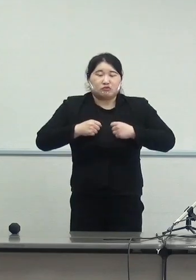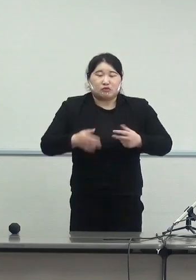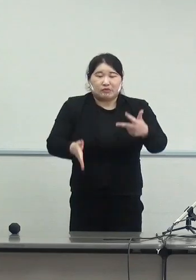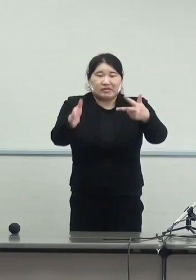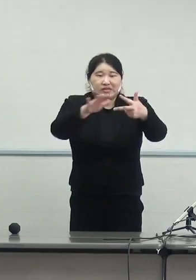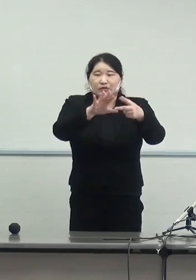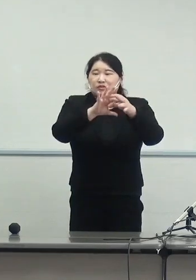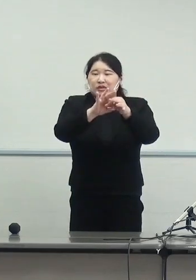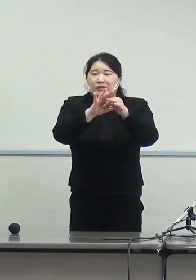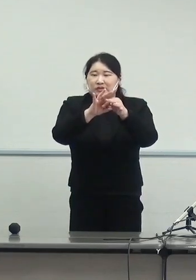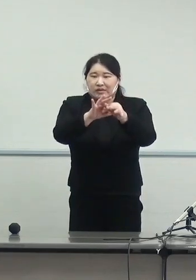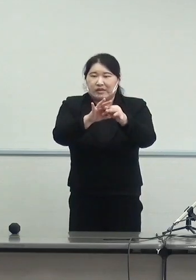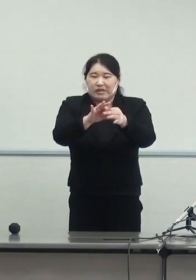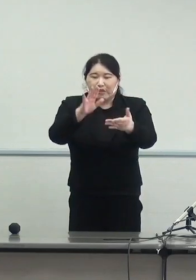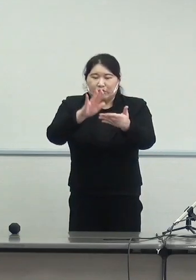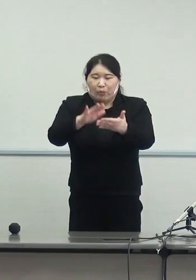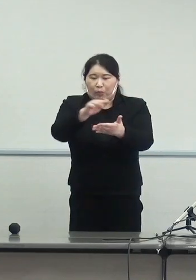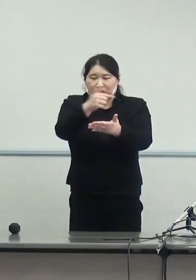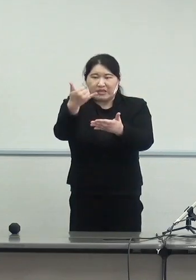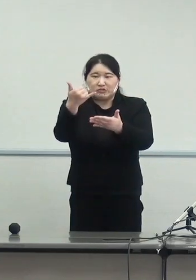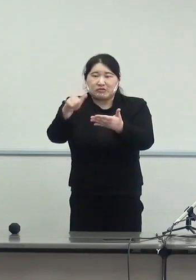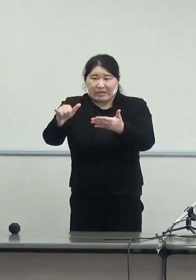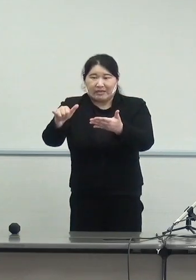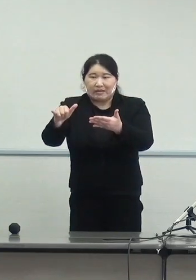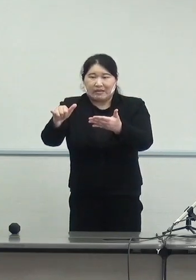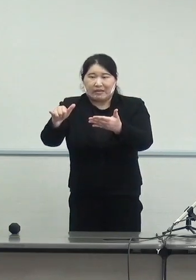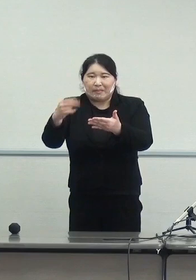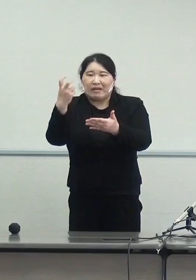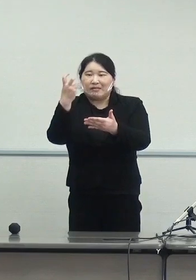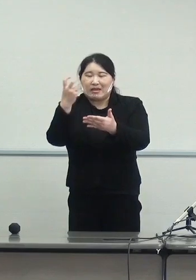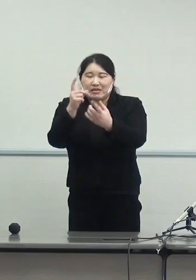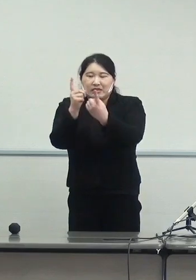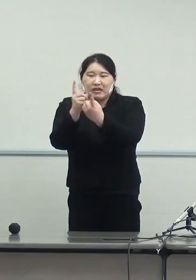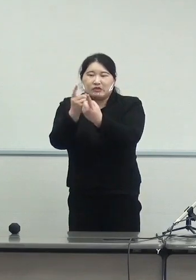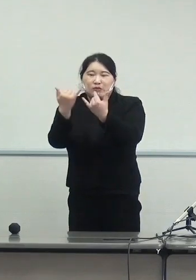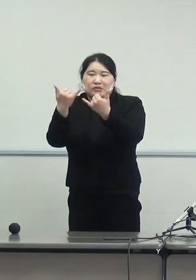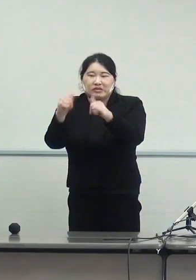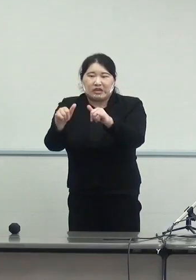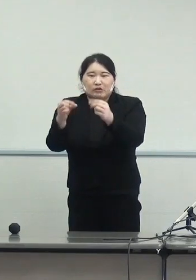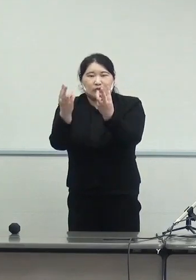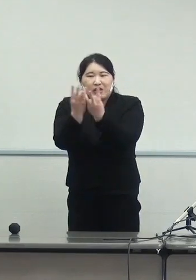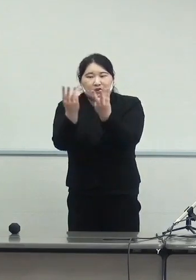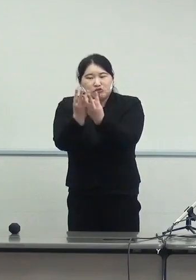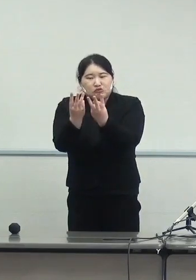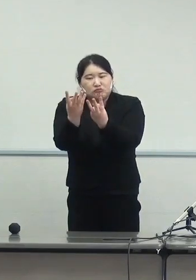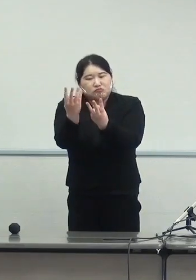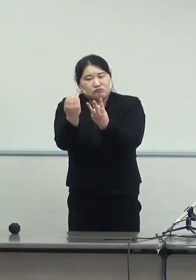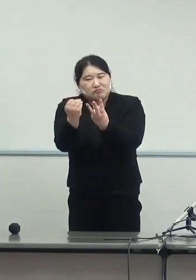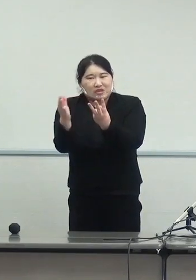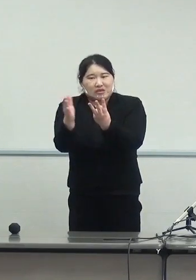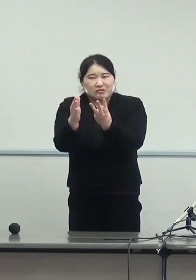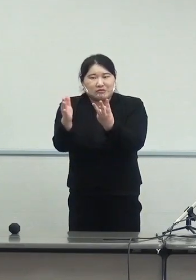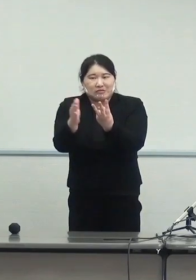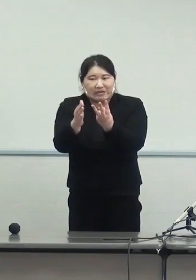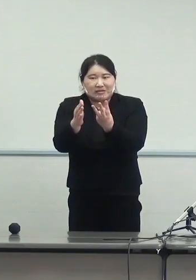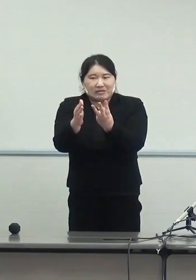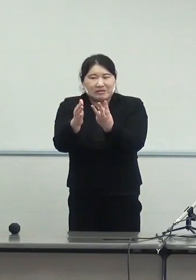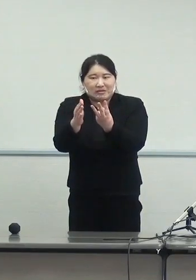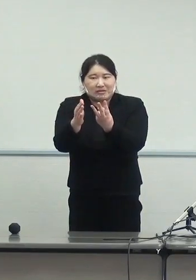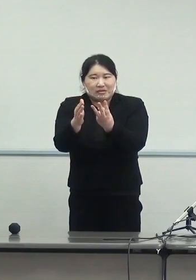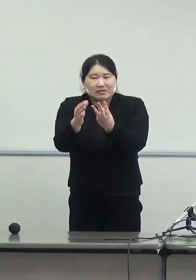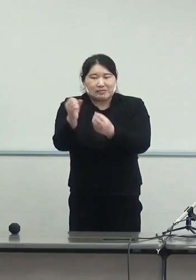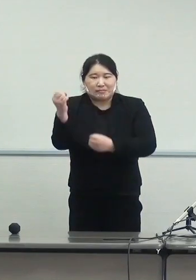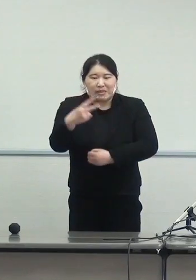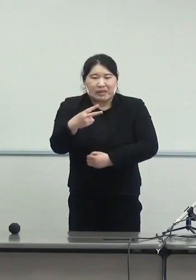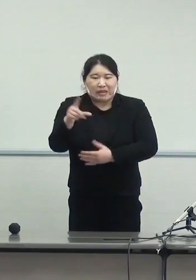関連で、濃厚接触者というか検査の対象となる方っていうのは大体何人ぐらいの規模になるのか、利用